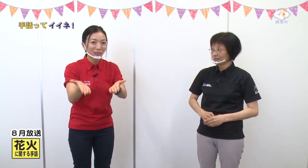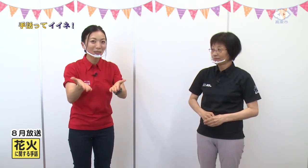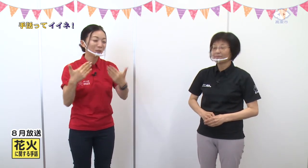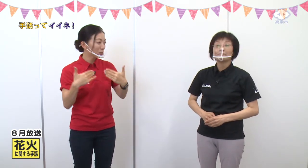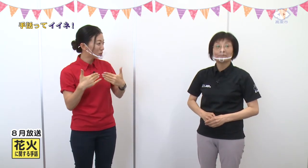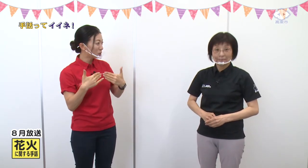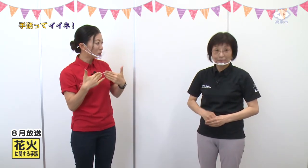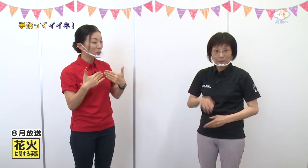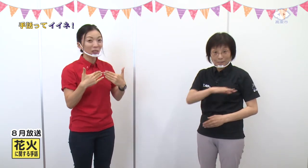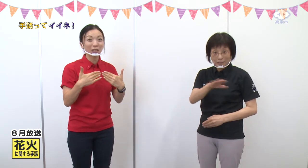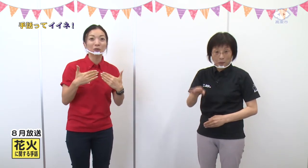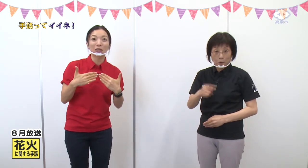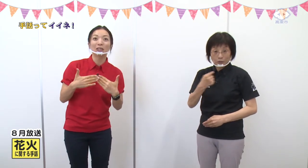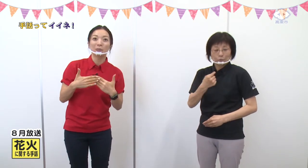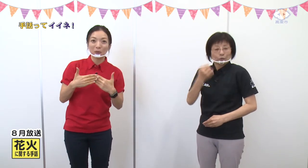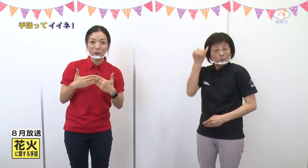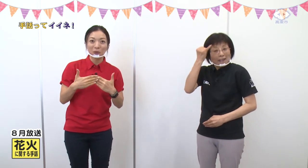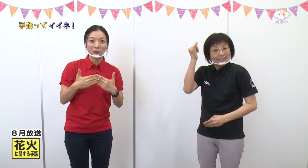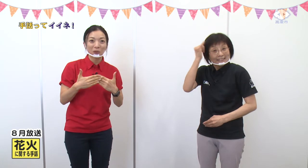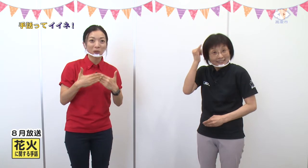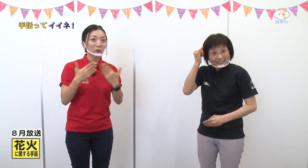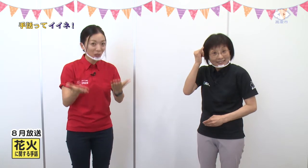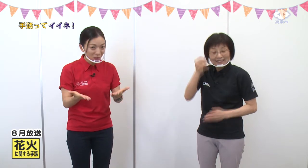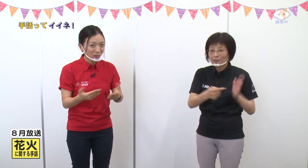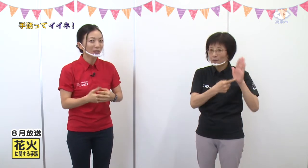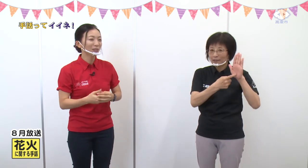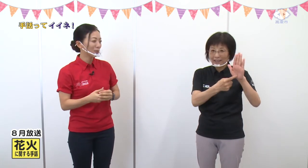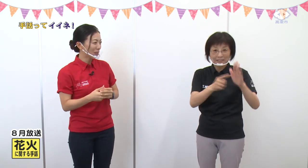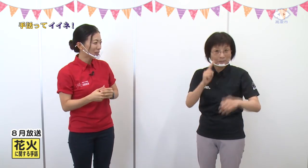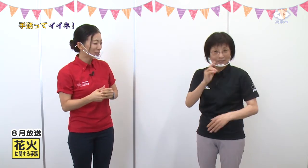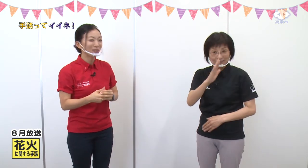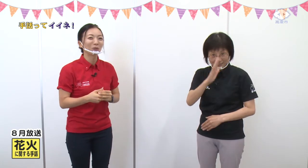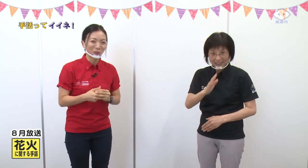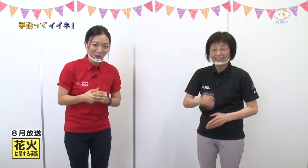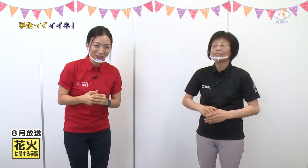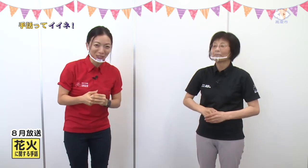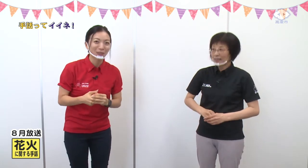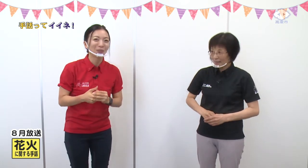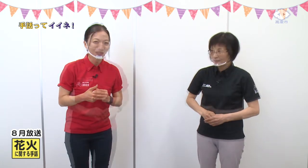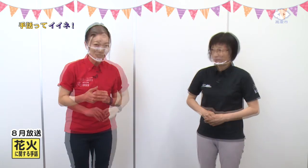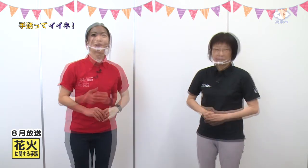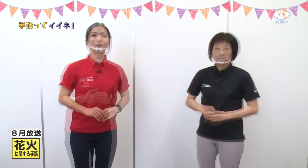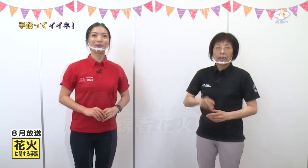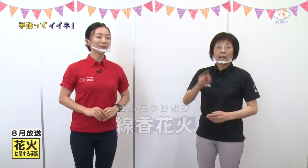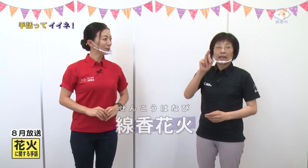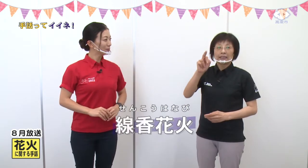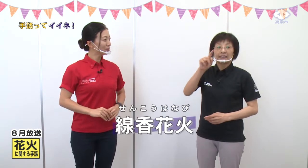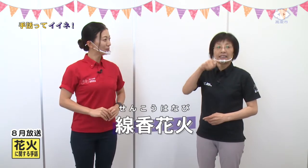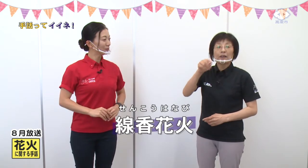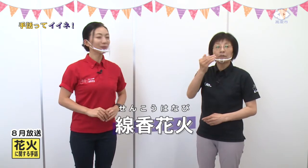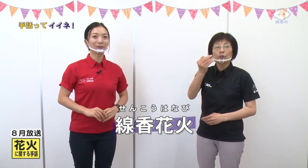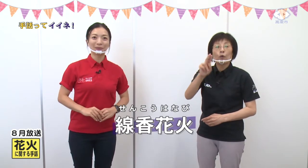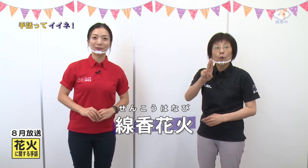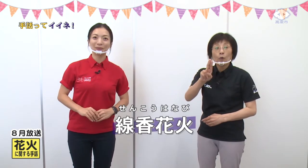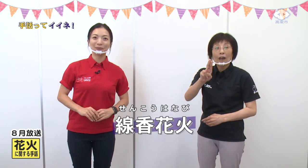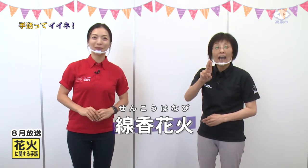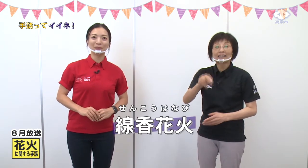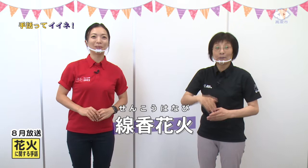ひ自分の思い描く花火を表現していただければいいと思います。やってみてください。 線香花火です